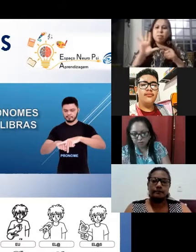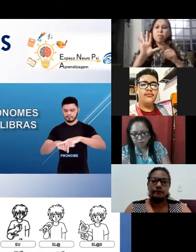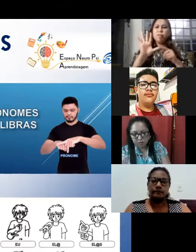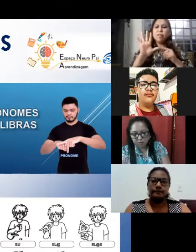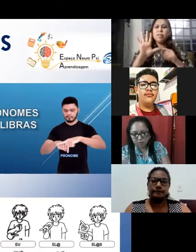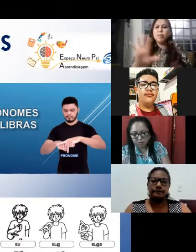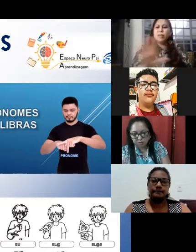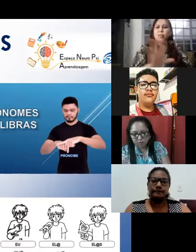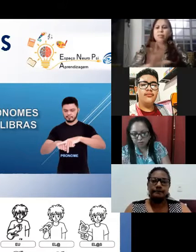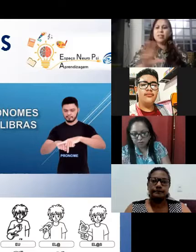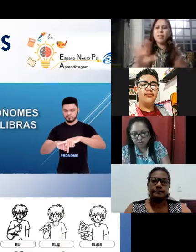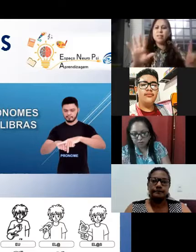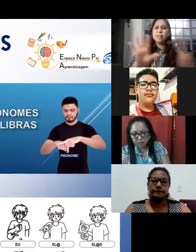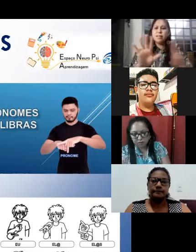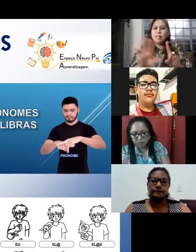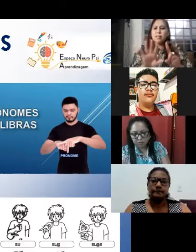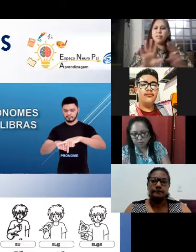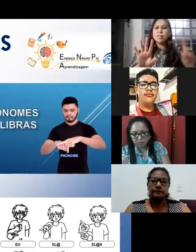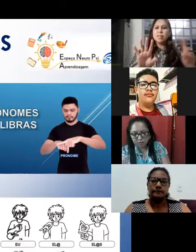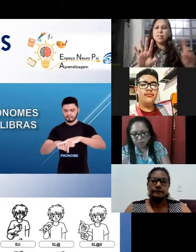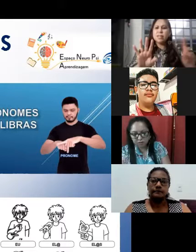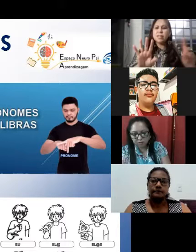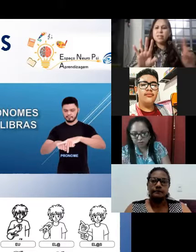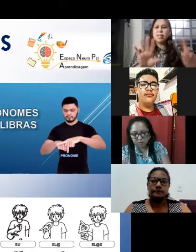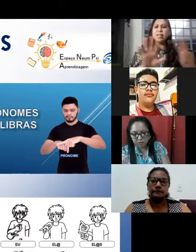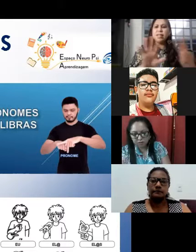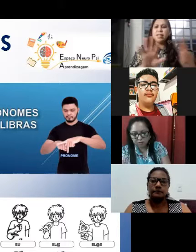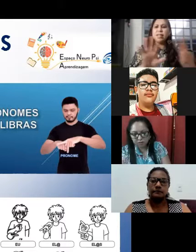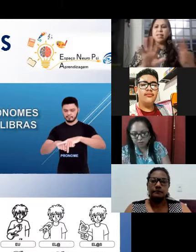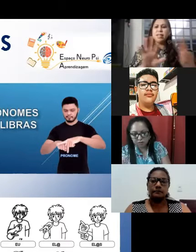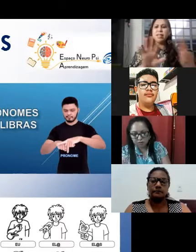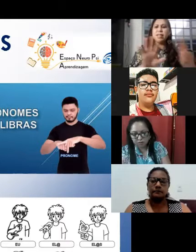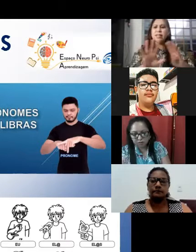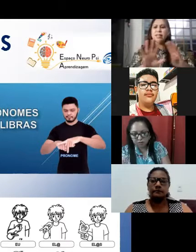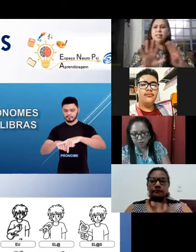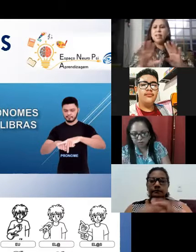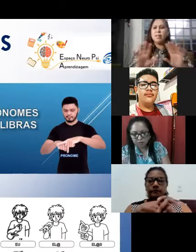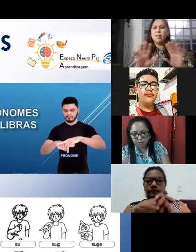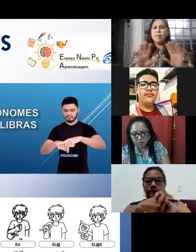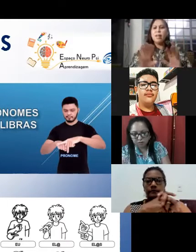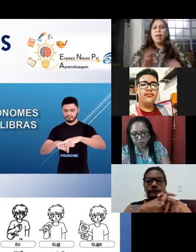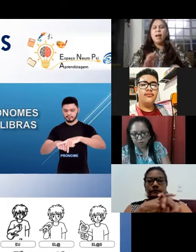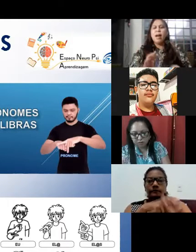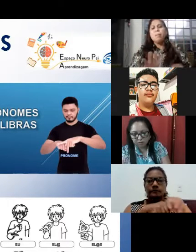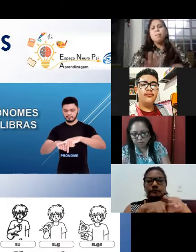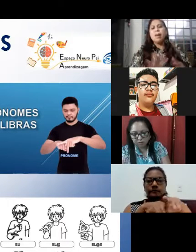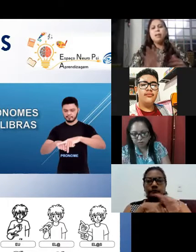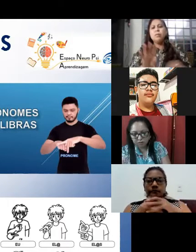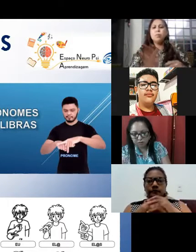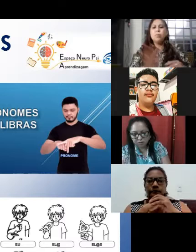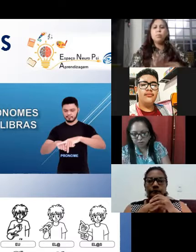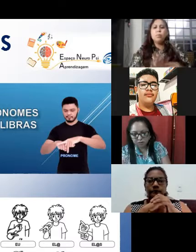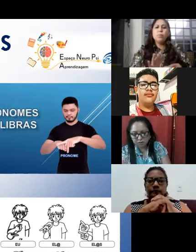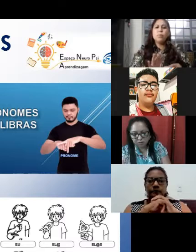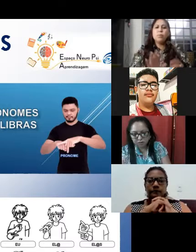Josina, for 5 pessoas, aí vai ser assim, 5, não. A partir do quinto,